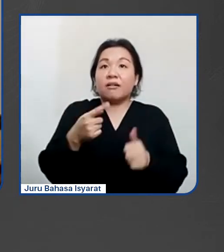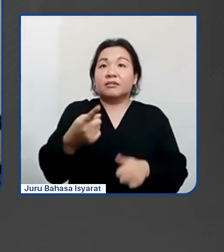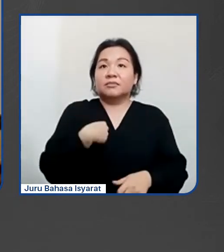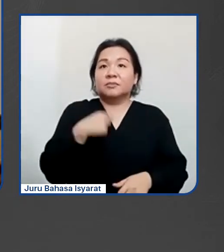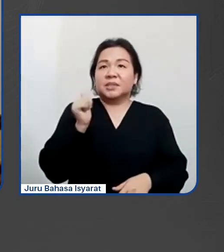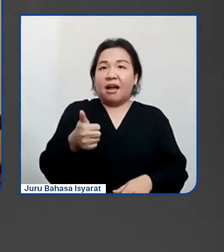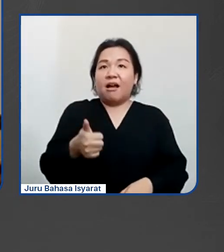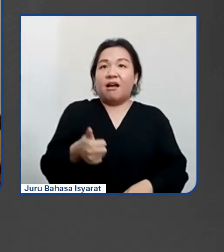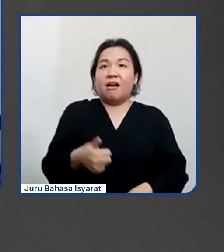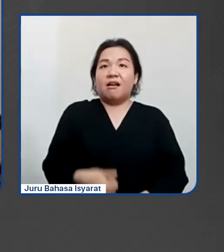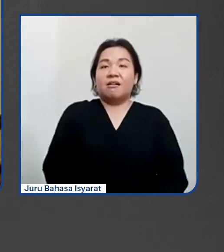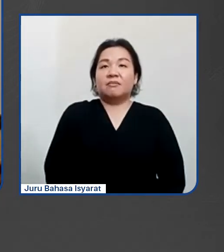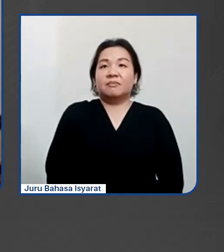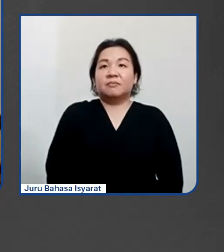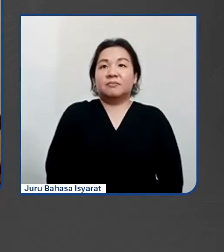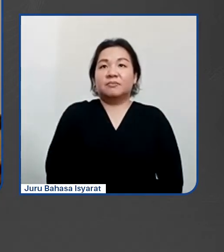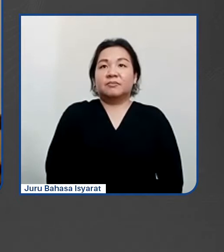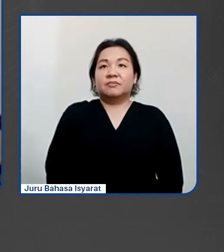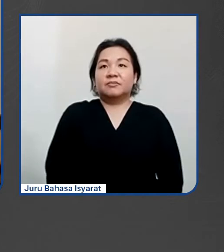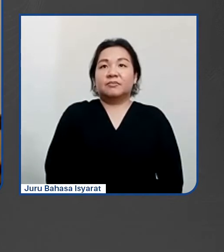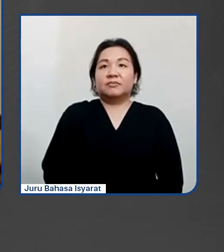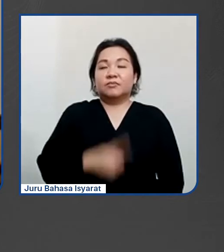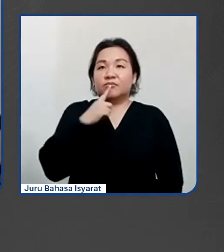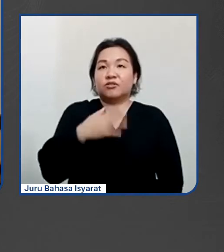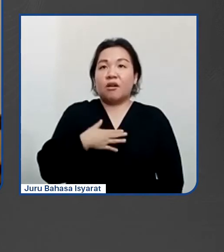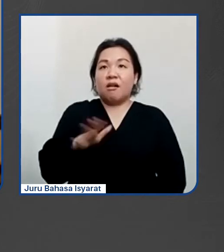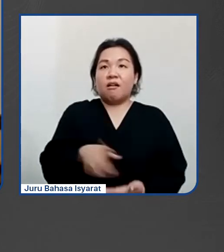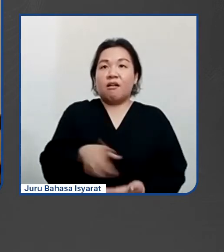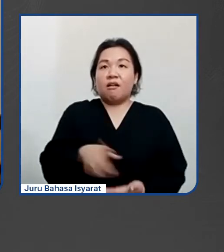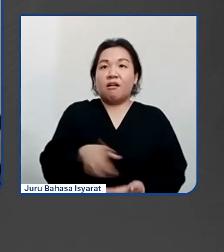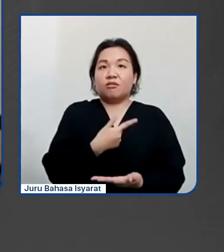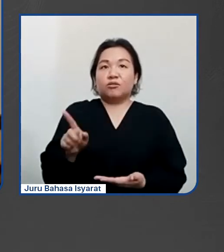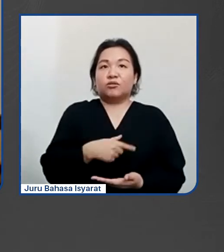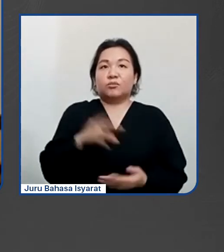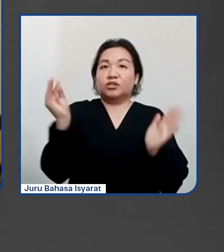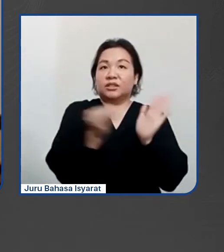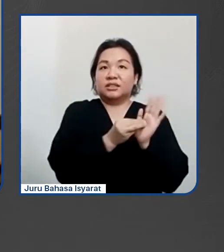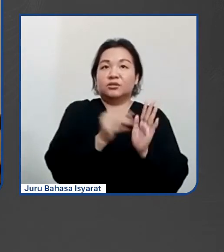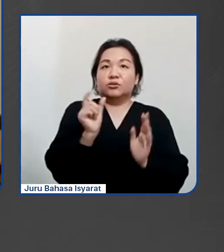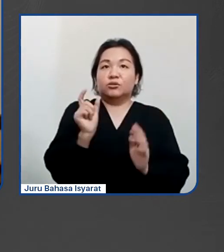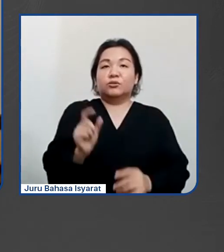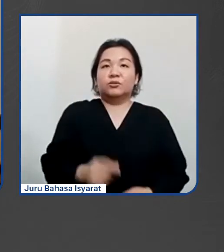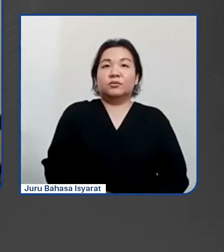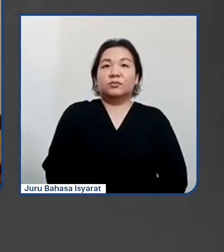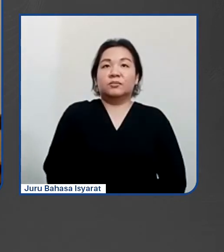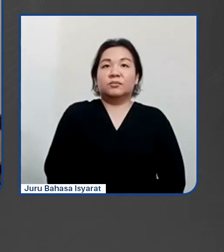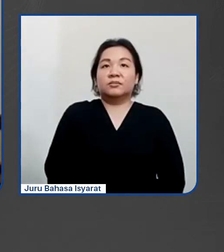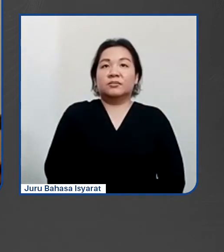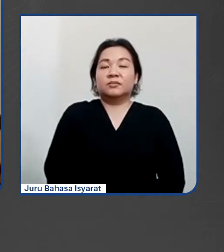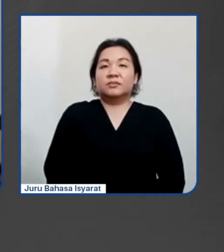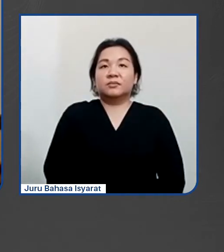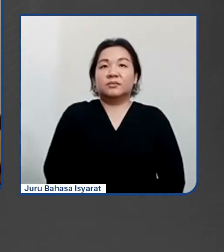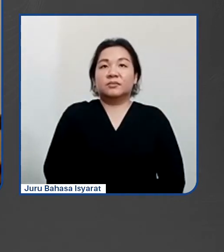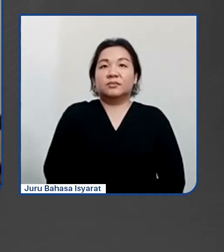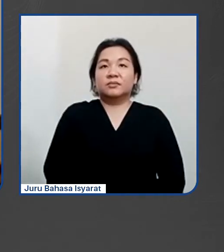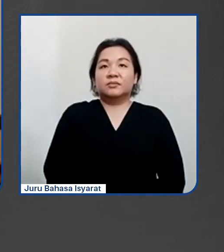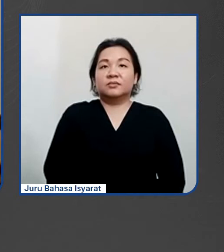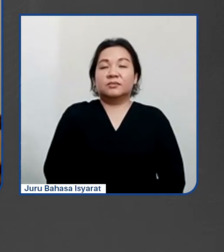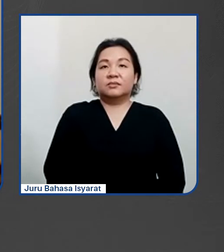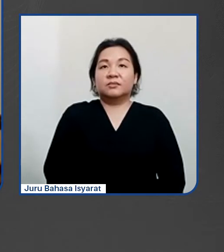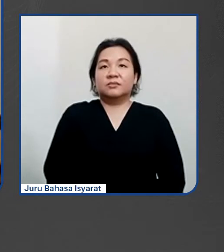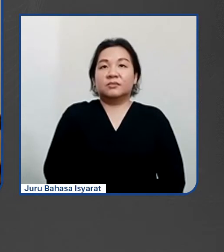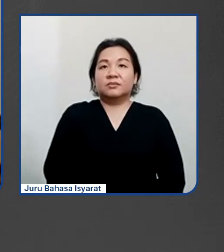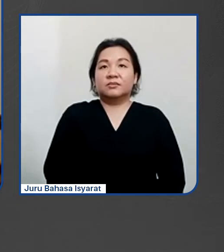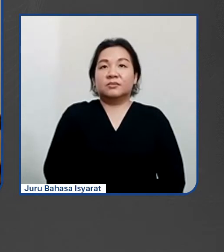satu-satunya lagu yang diposting untuk lagu tentang bertema pandemi. Jadi